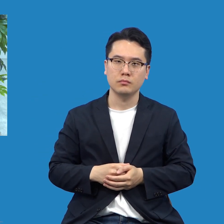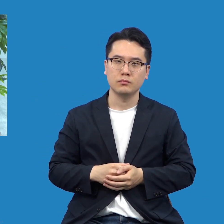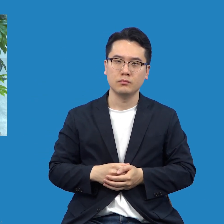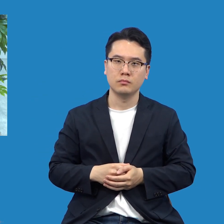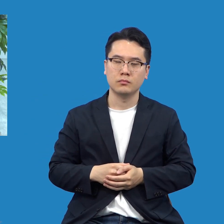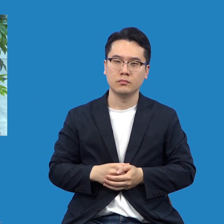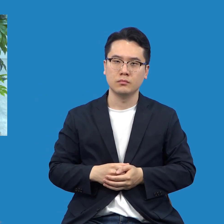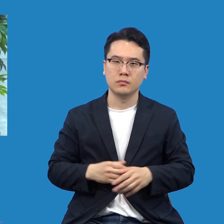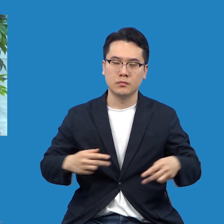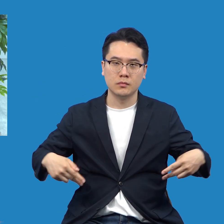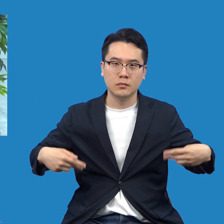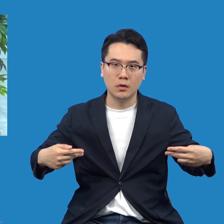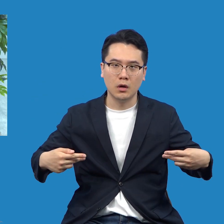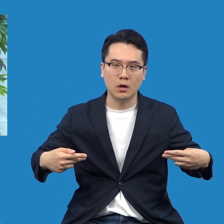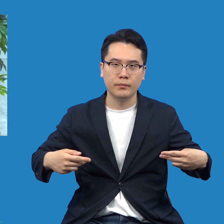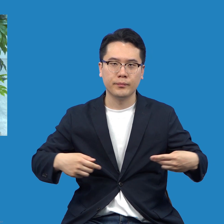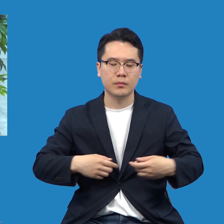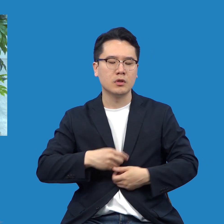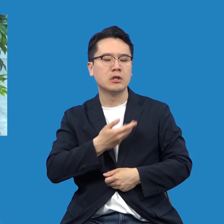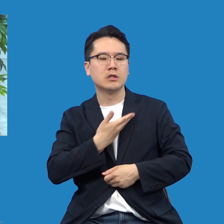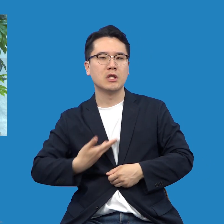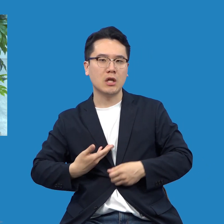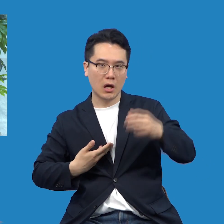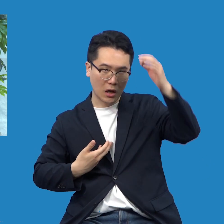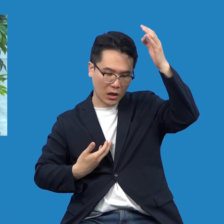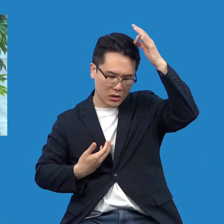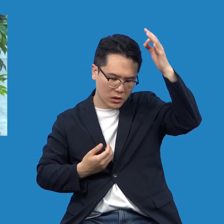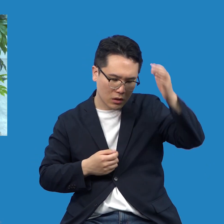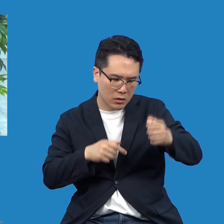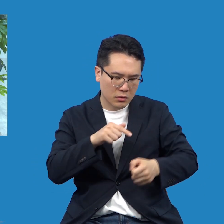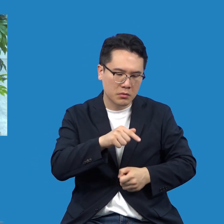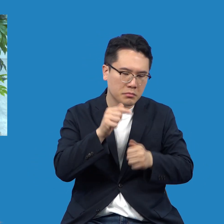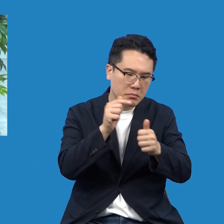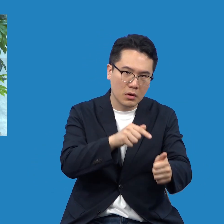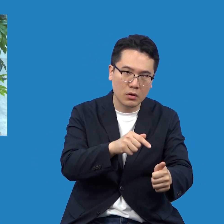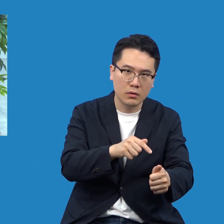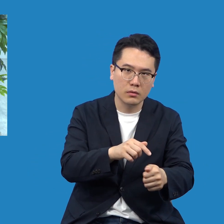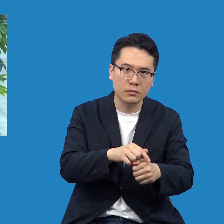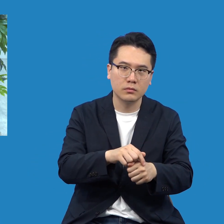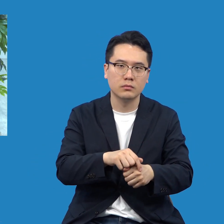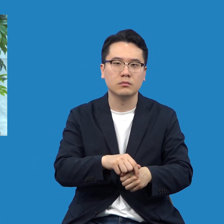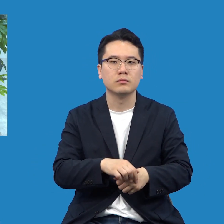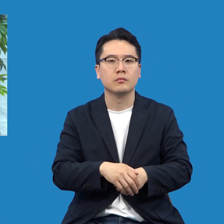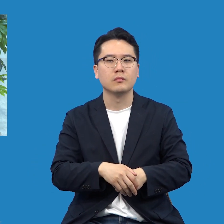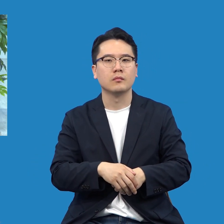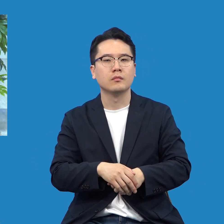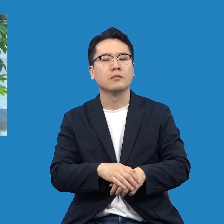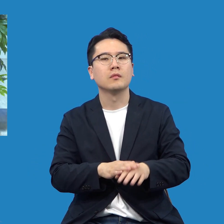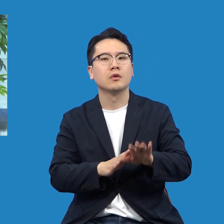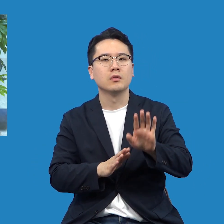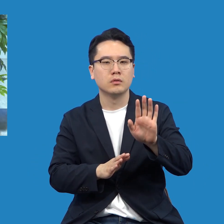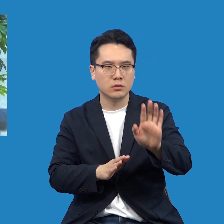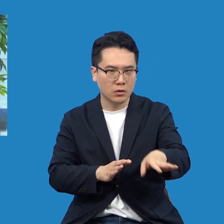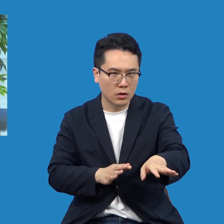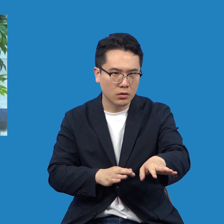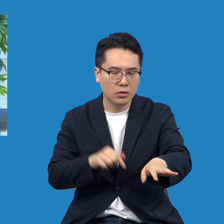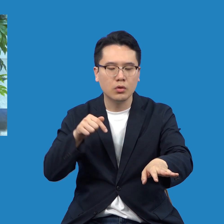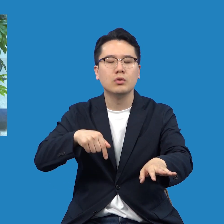엘리야가 두 번째 엘리사에게 명했습니다. 베델에 온 그 자리에서 자네는 여기 베델에